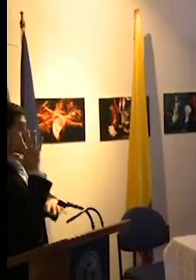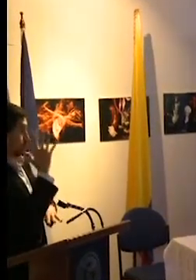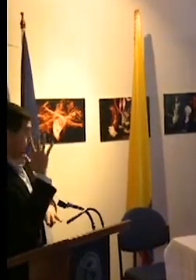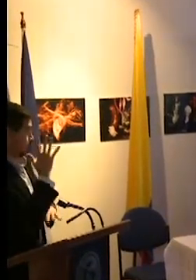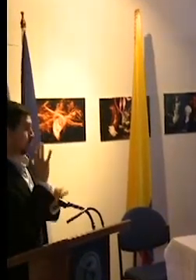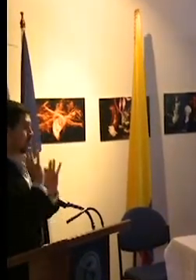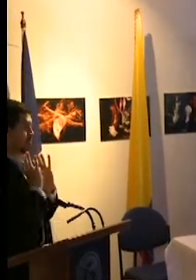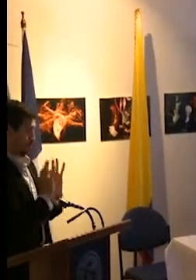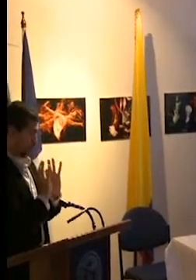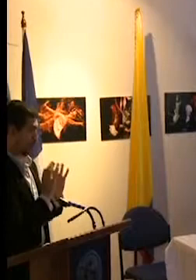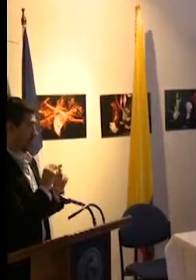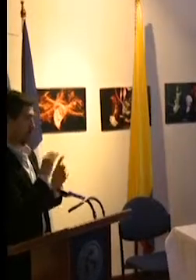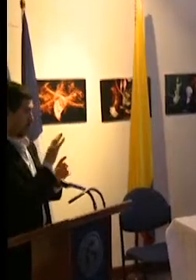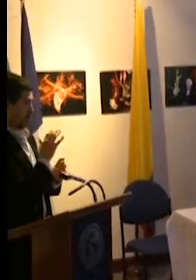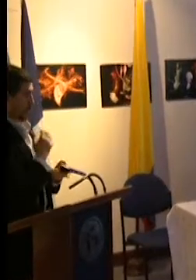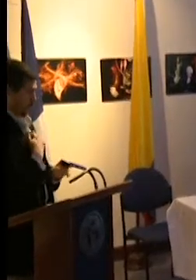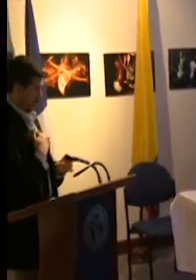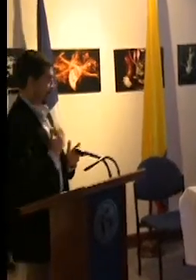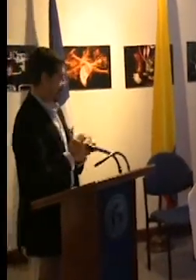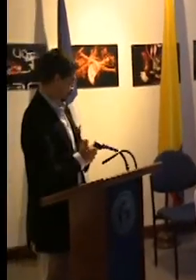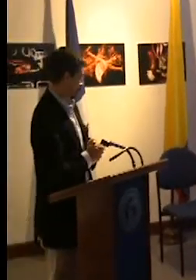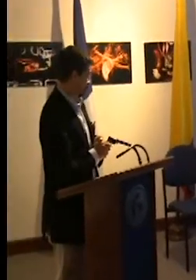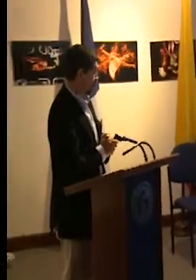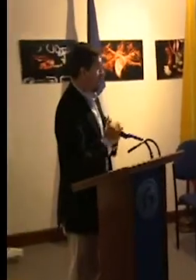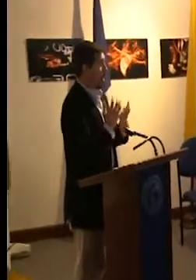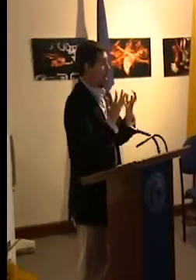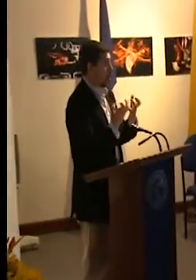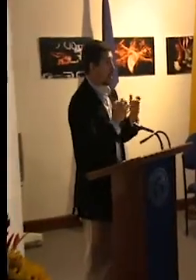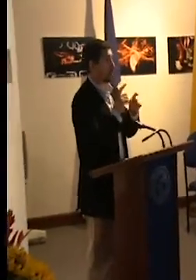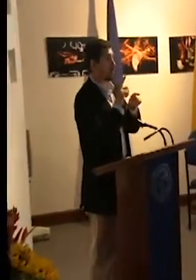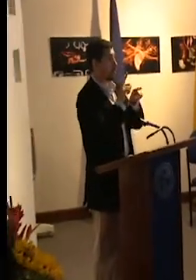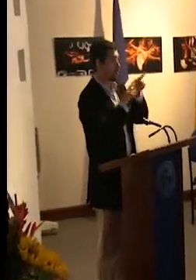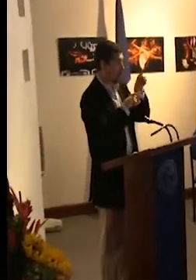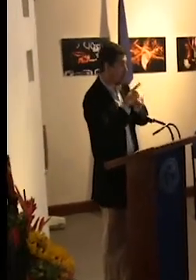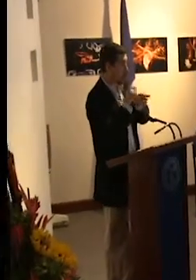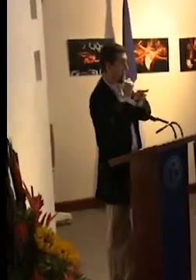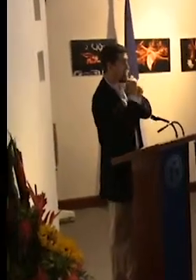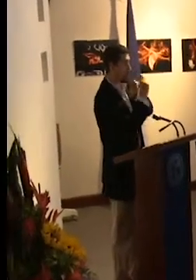profesora doctora Ana Pereira muchas gracias por su discurso